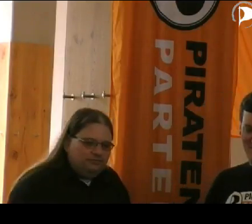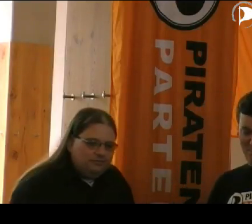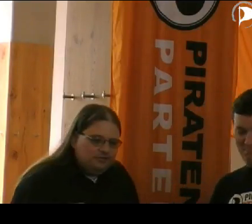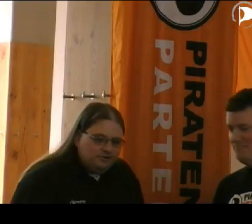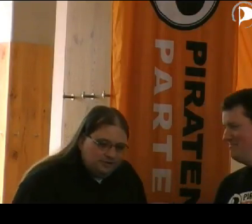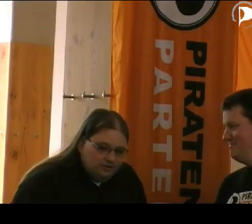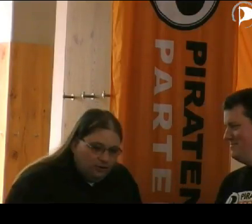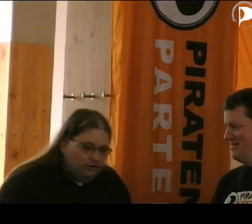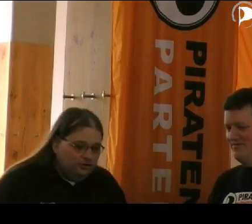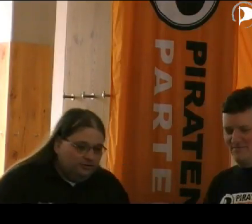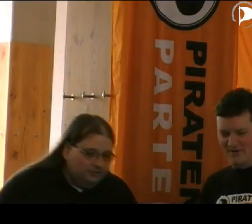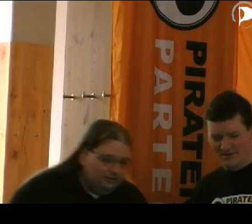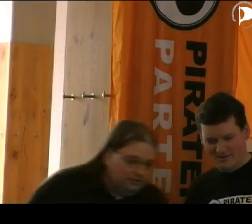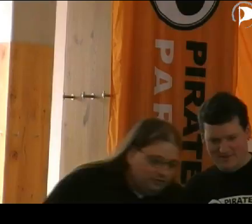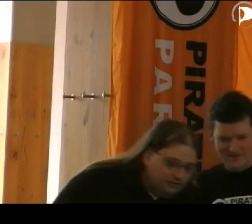die